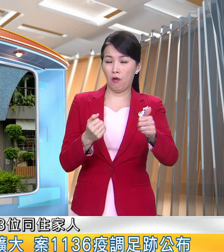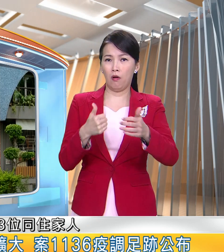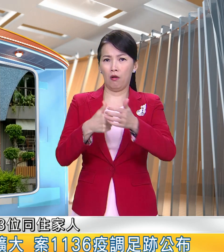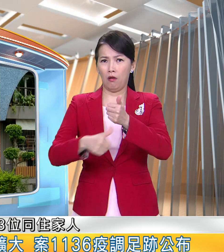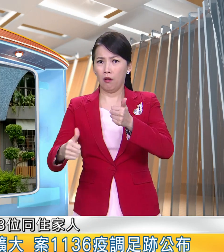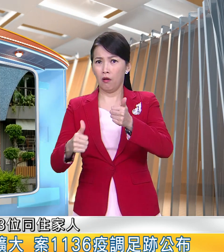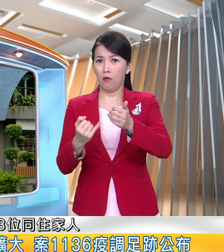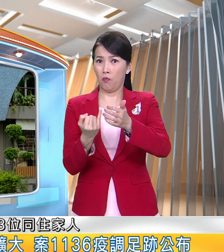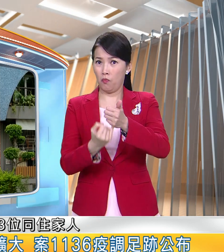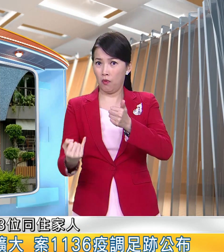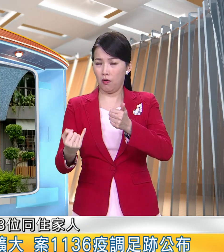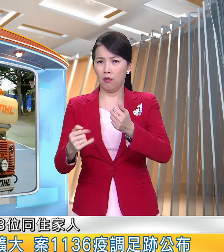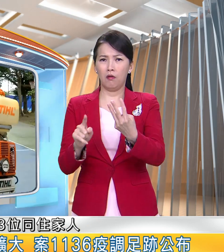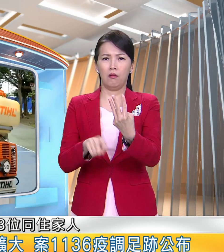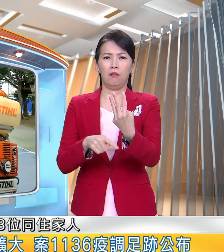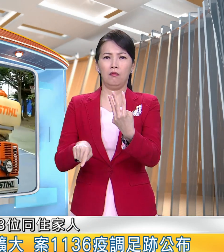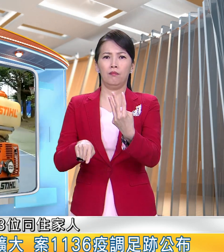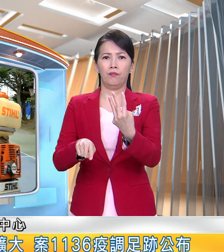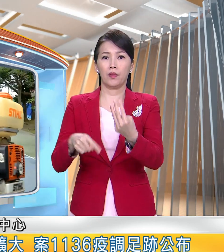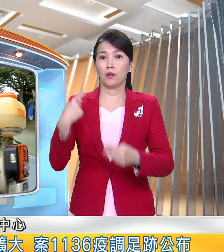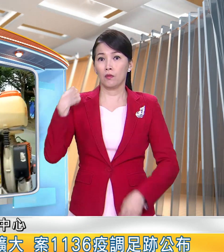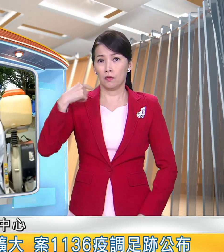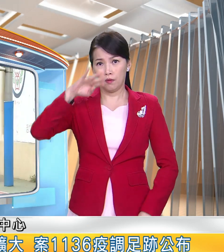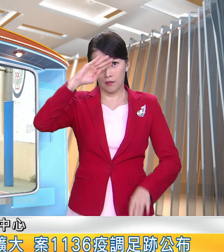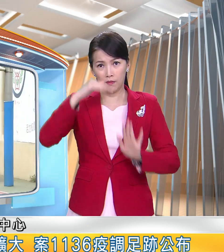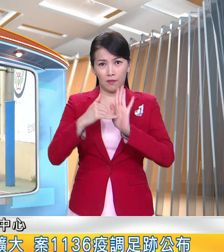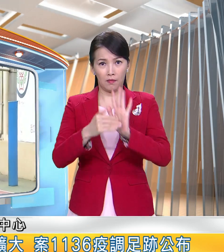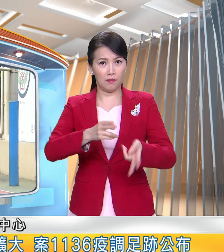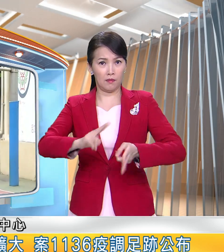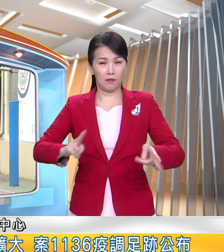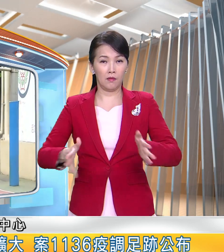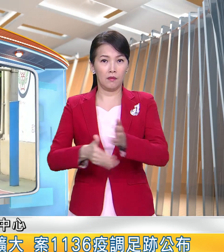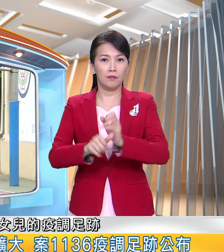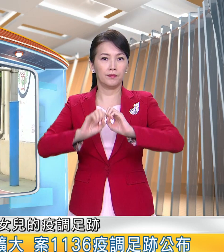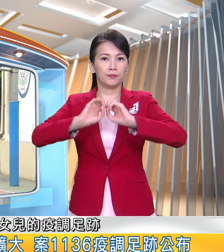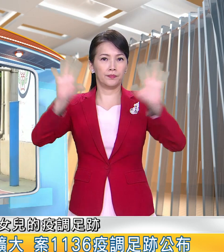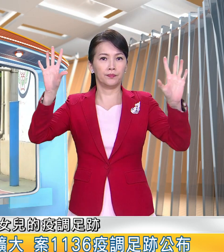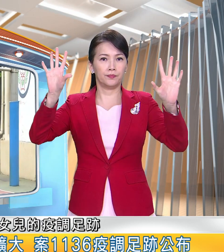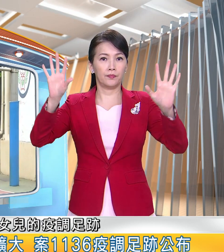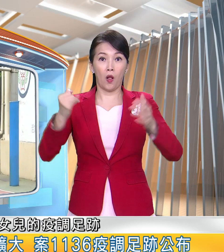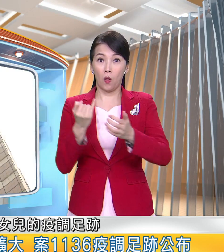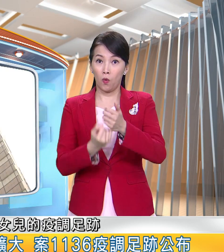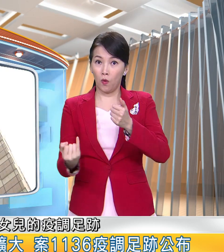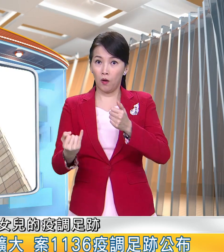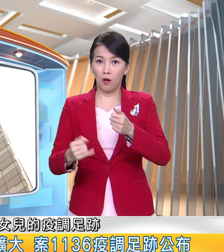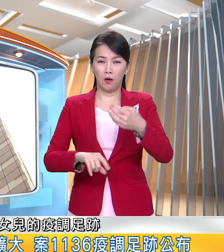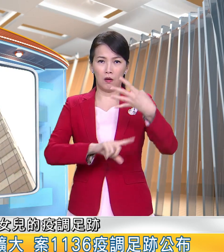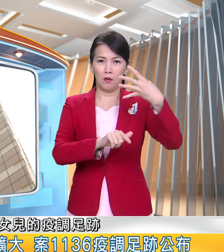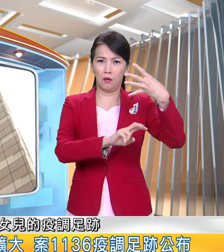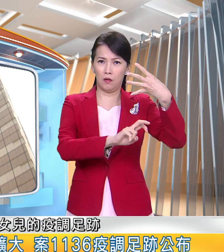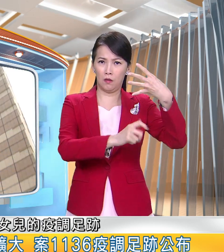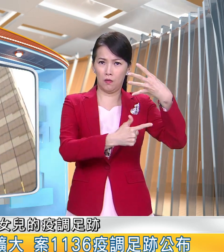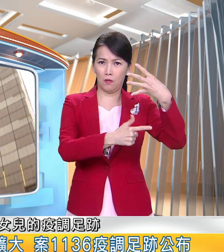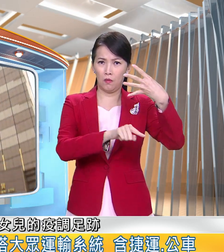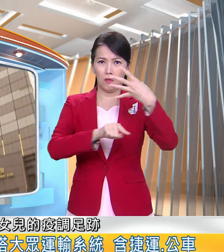人。中央疫情指挥中心昨天公布了他的女儿疫调足迹，